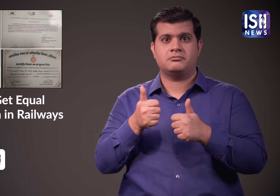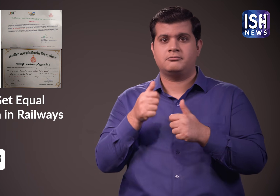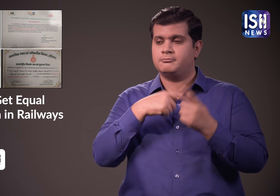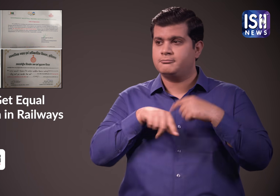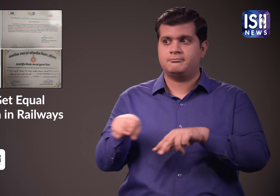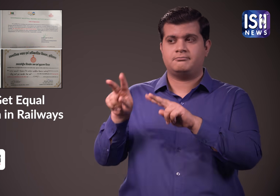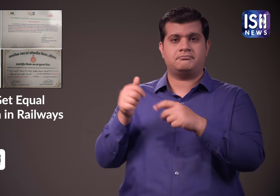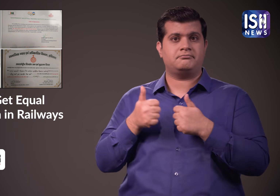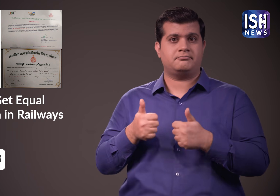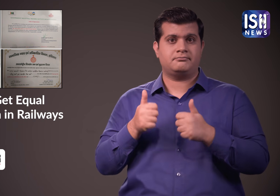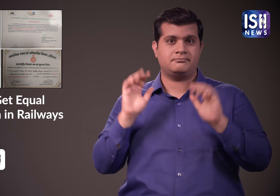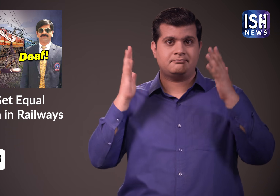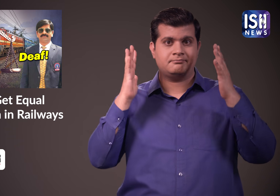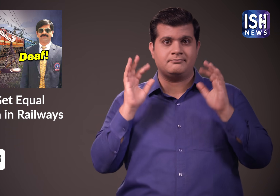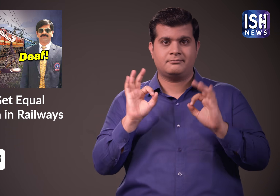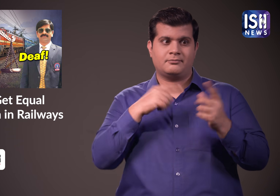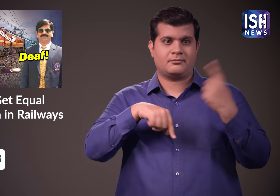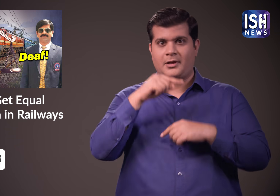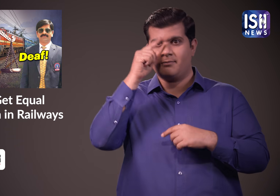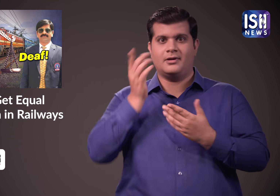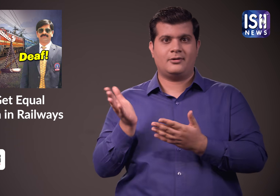उनकी सरहाना और तालिया हमें उन पर गर्व है